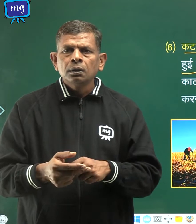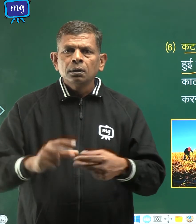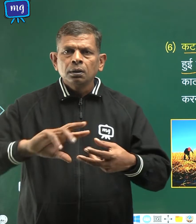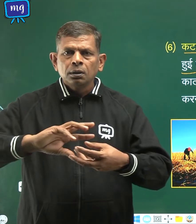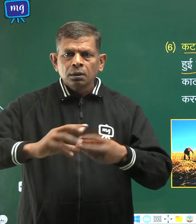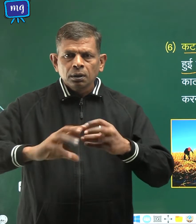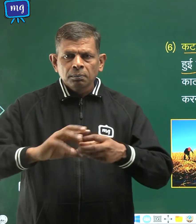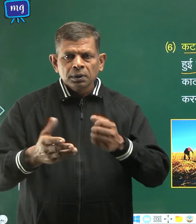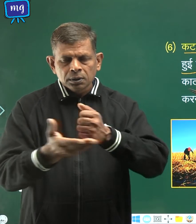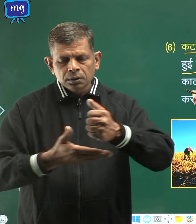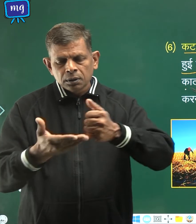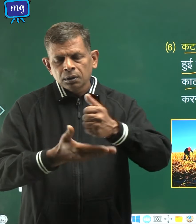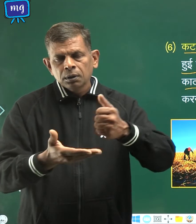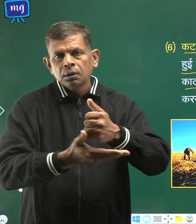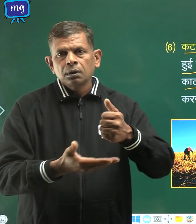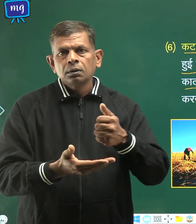मशीन से काटना।